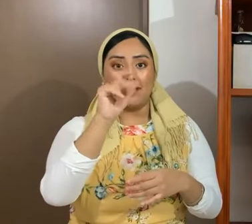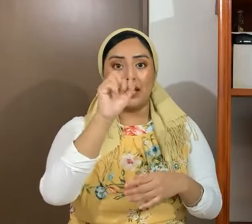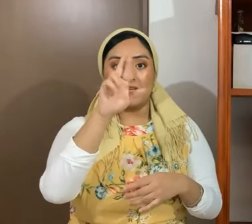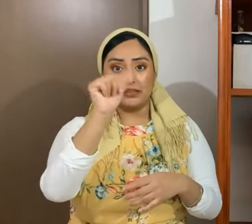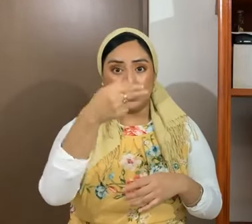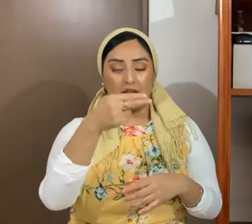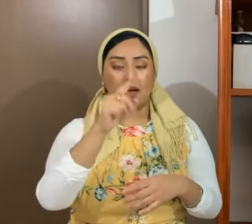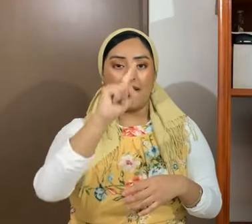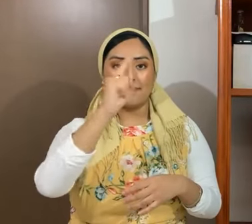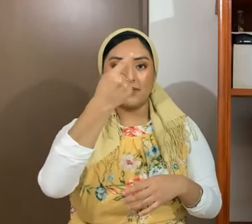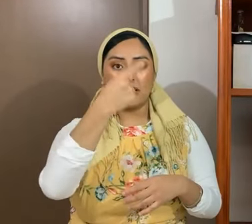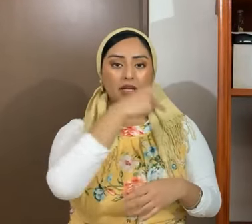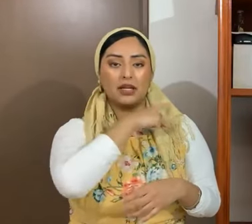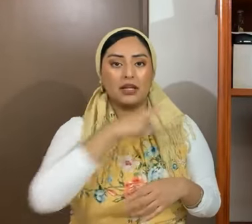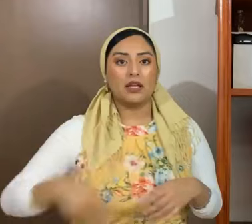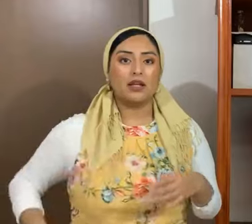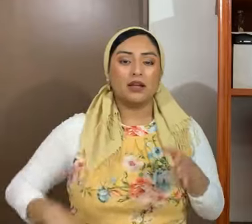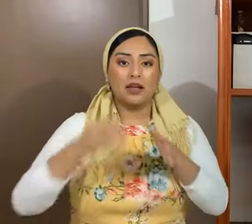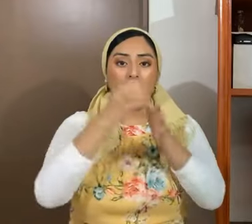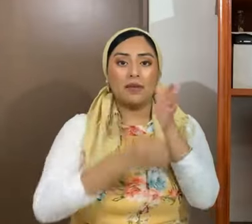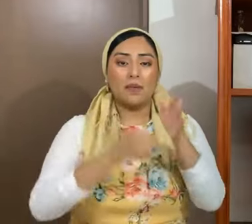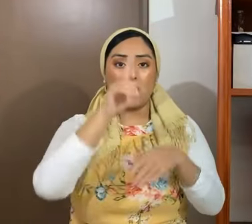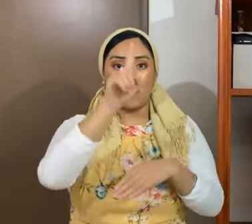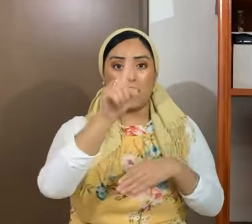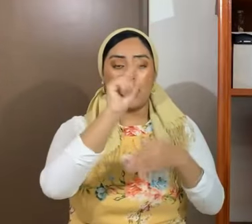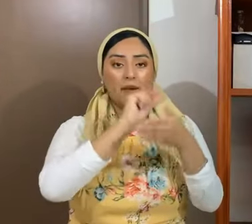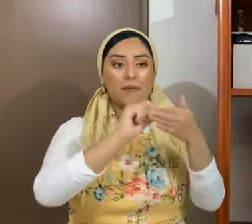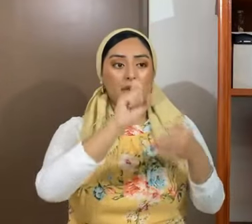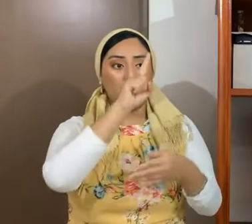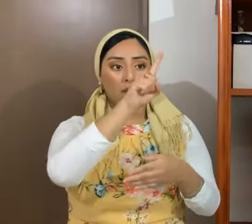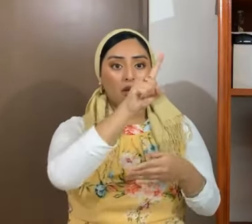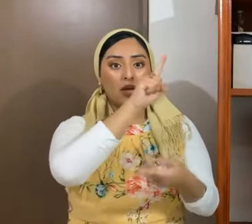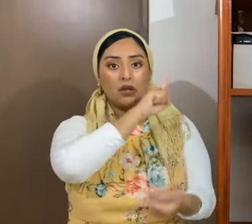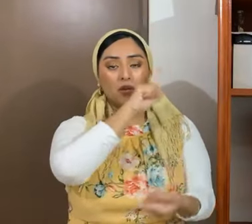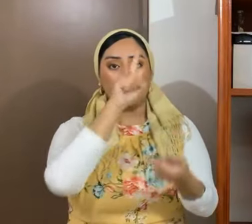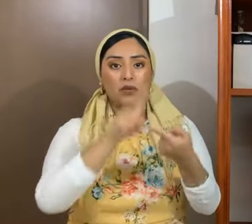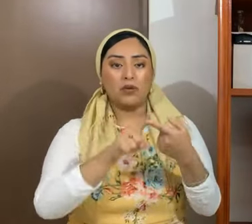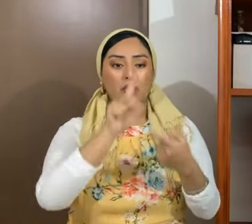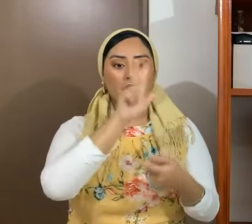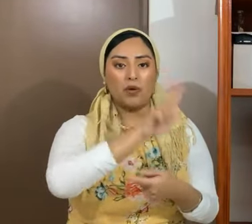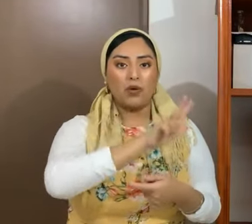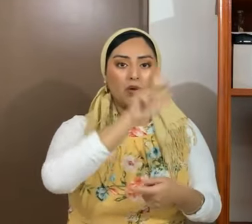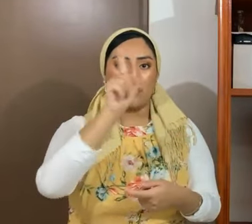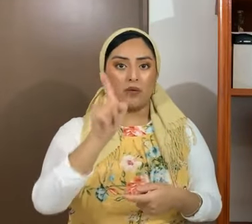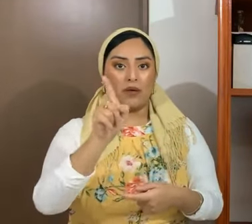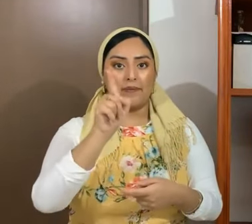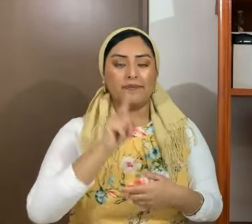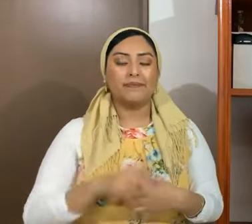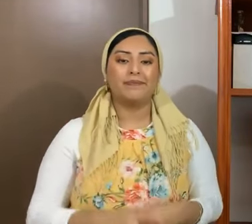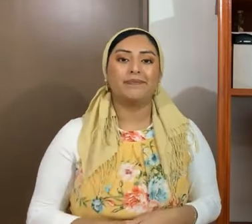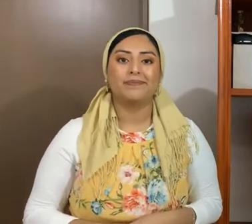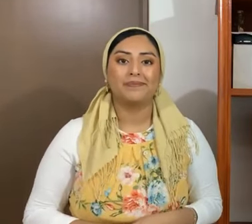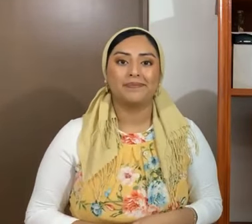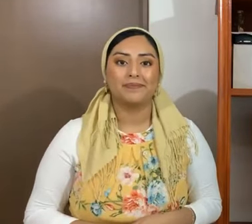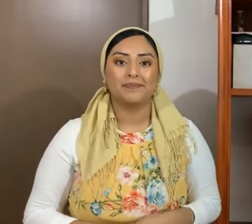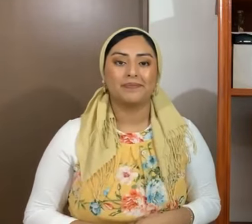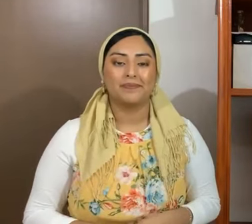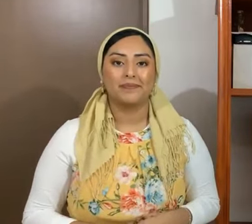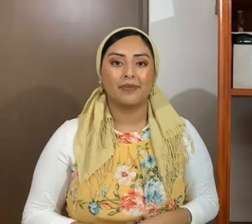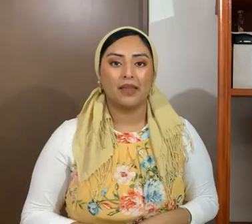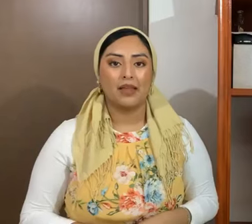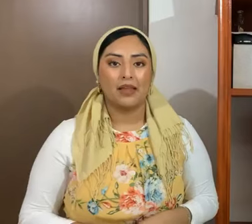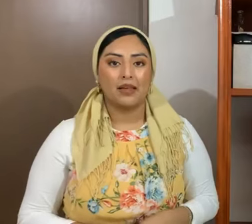Haftará, es Primera de Reyes, capítulo 1, verso 1 al 31. Amén.